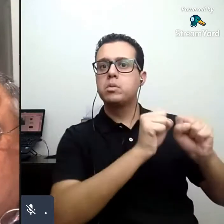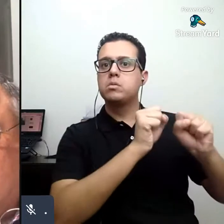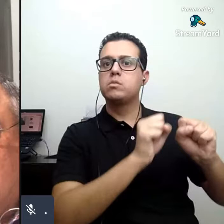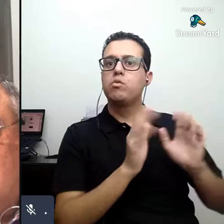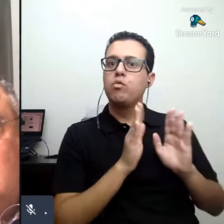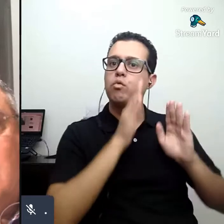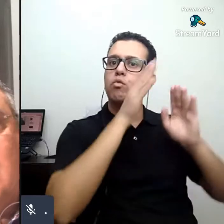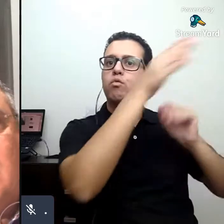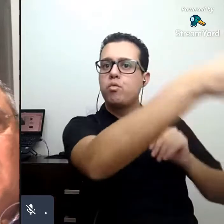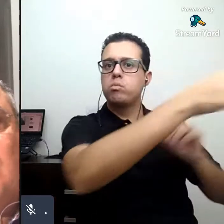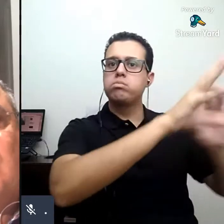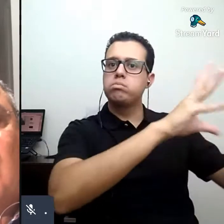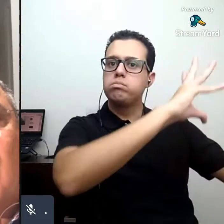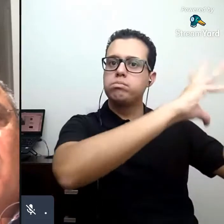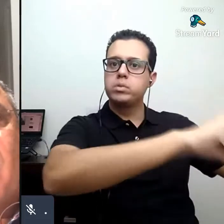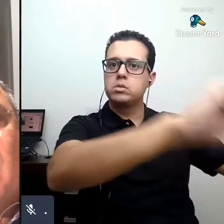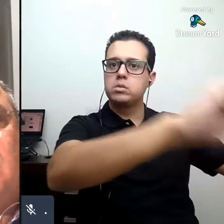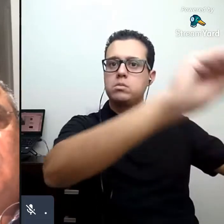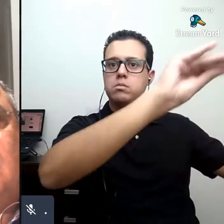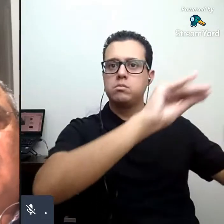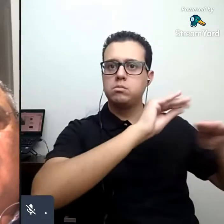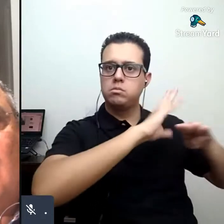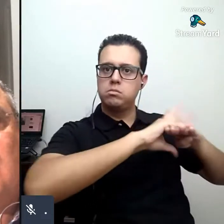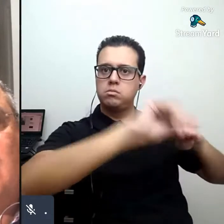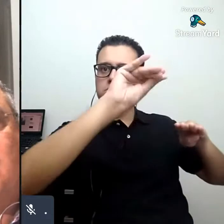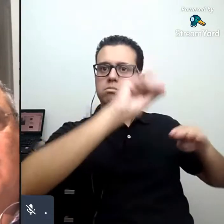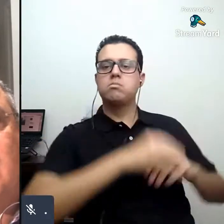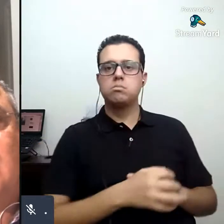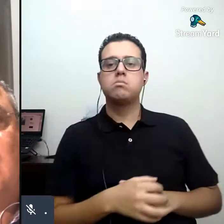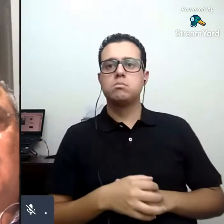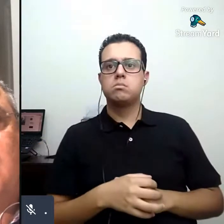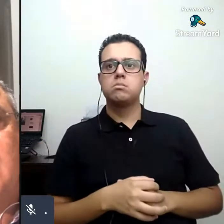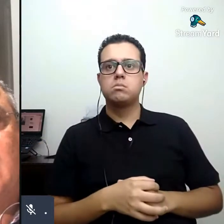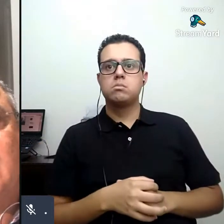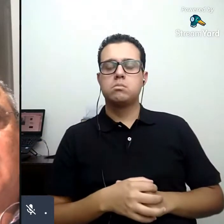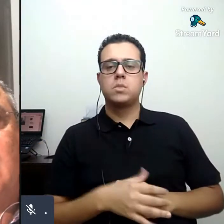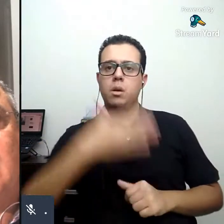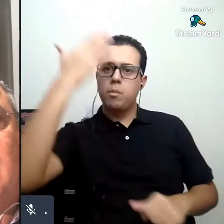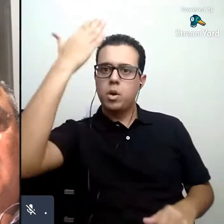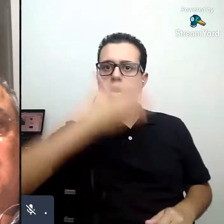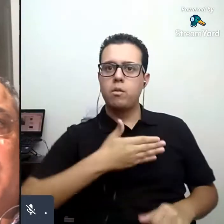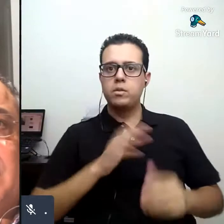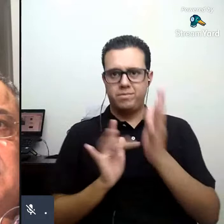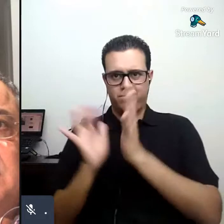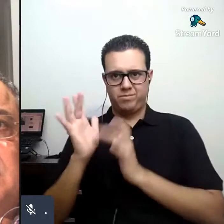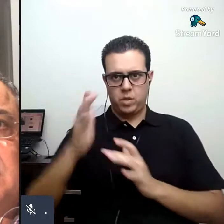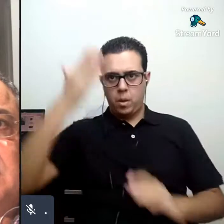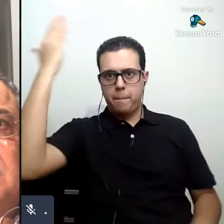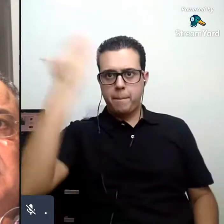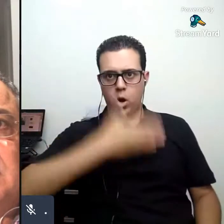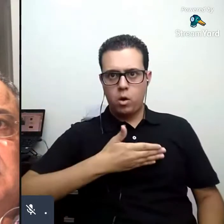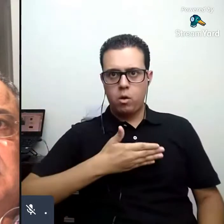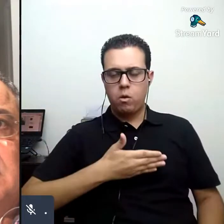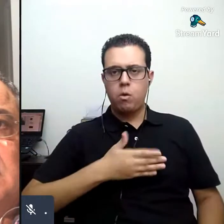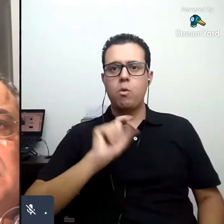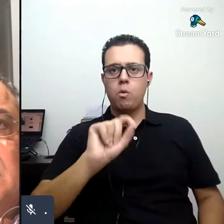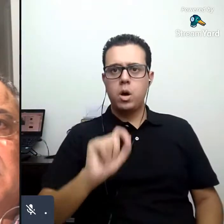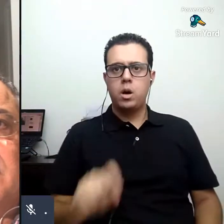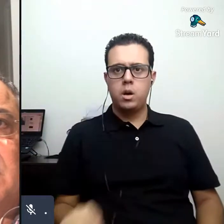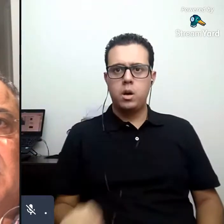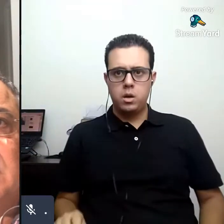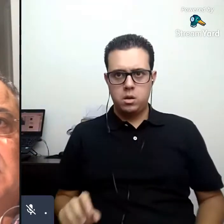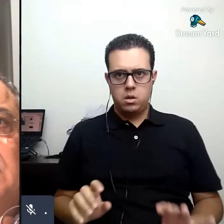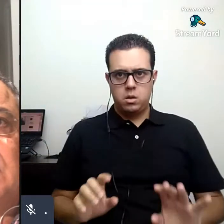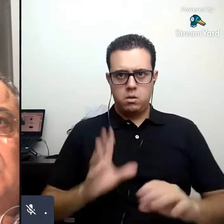Ele prova não só o seu poder sobre as doenças.